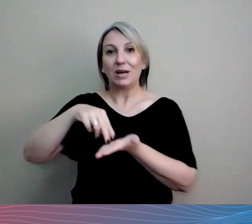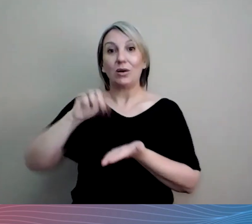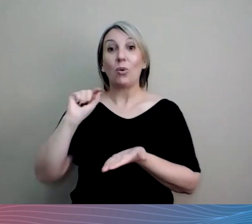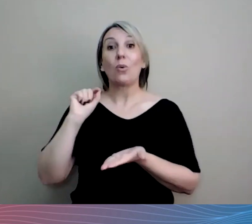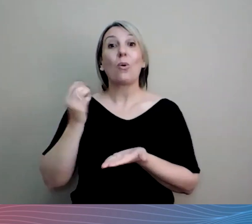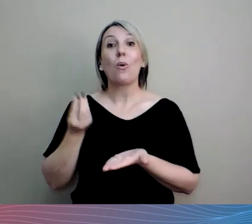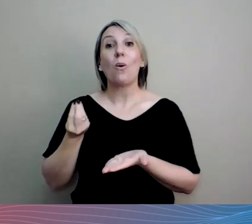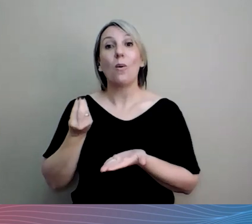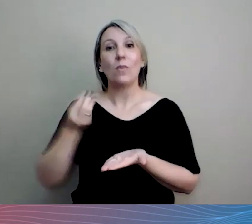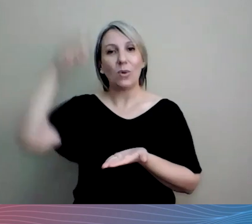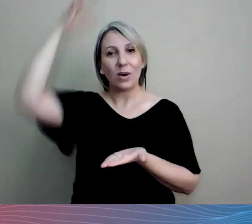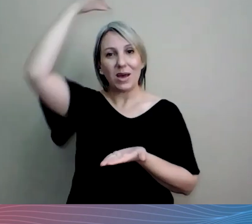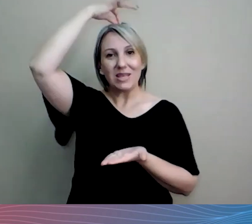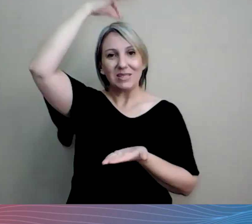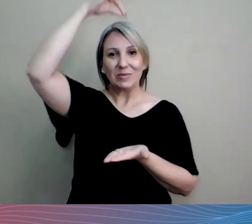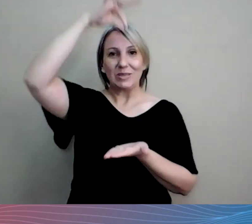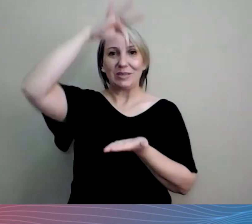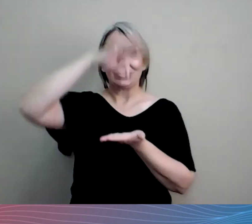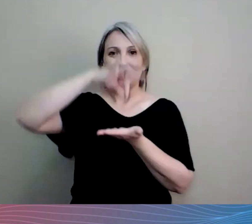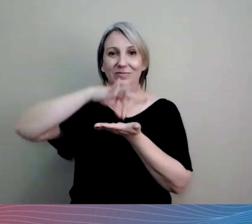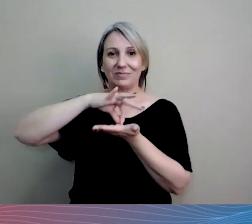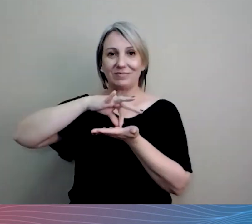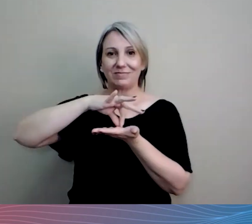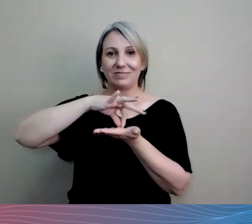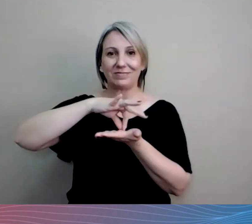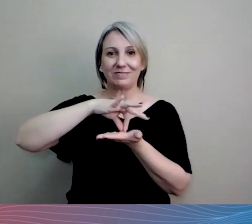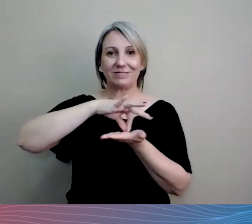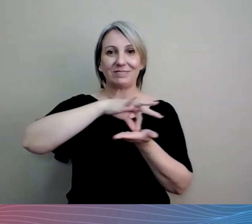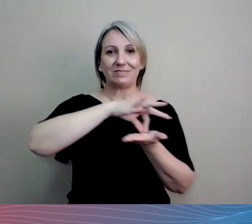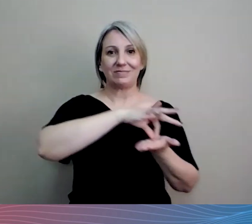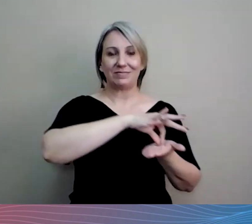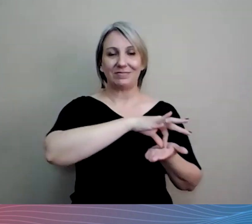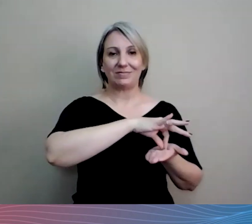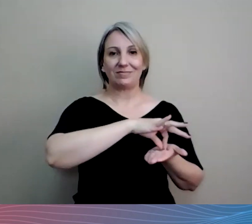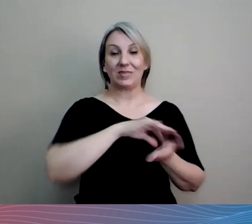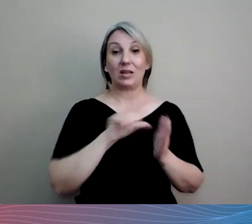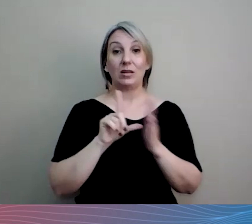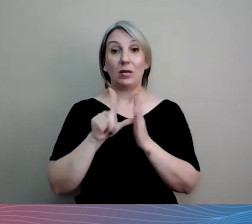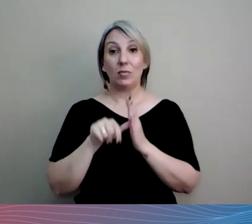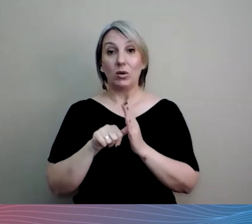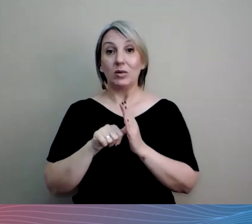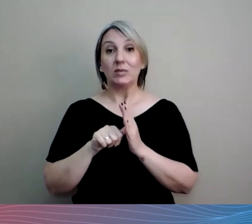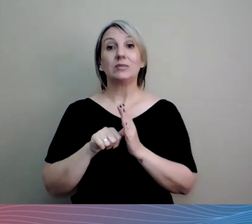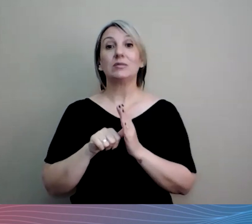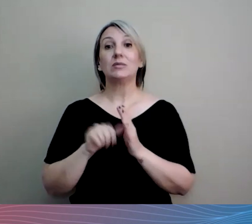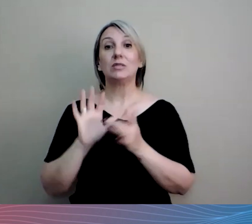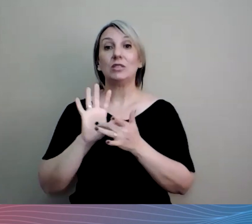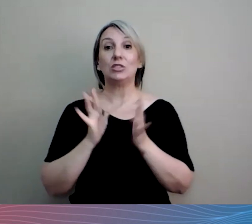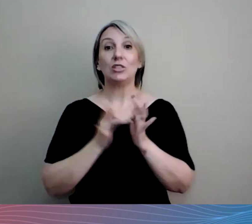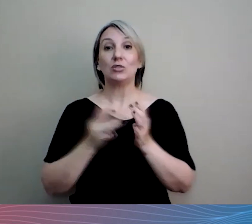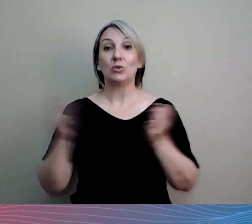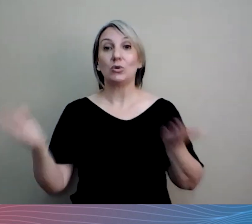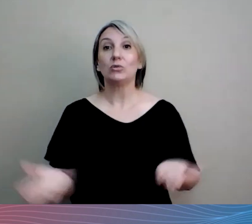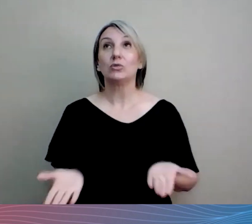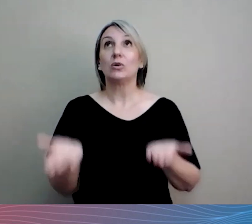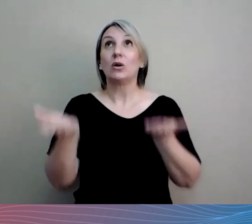Espírito. Depois que Ele for glorificado na sua ressurreição. Ele foi glorificado, Ele se